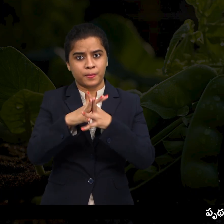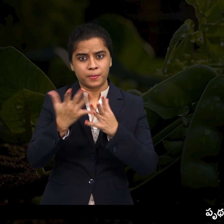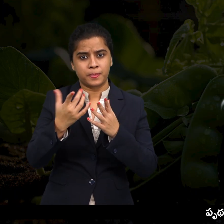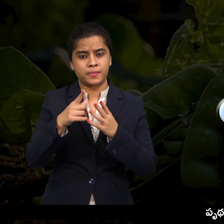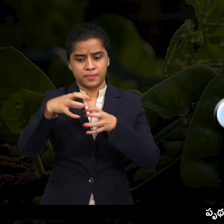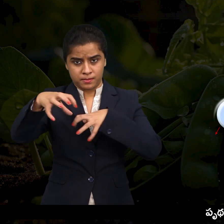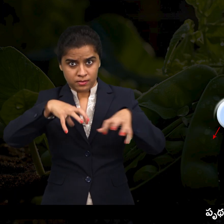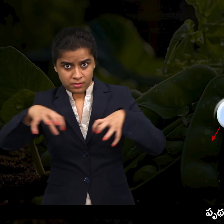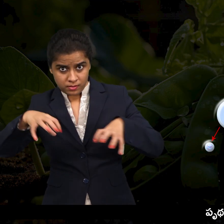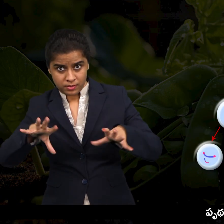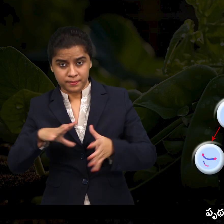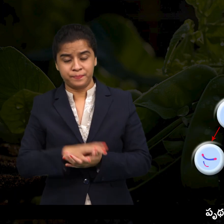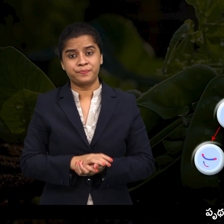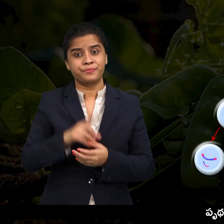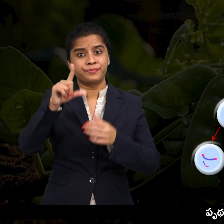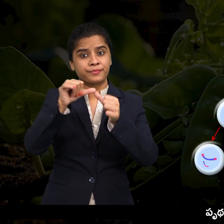పృథక్కరణ సూత్రం